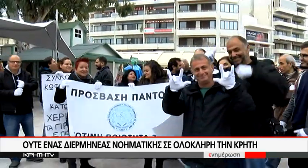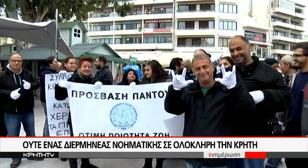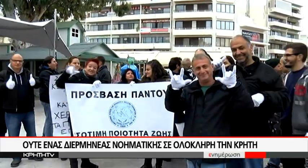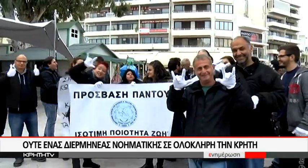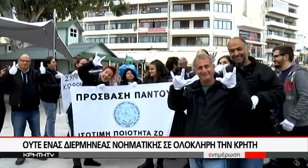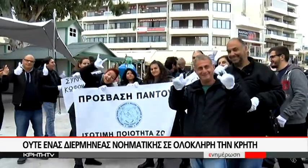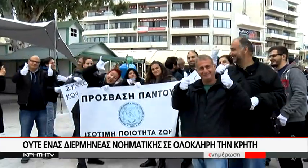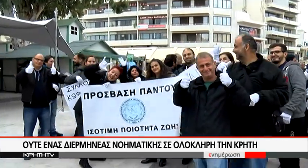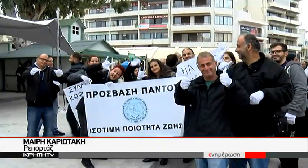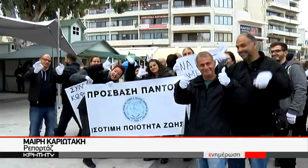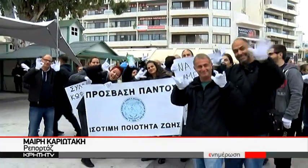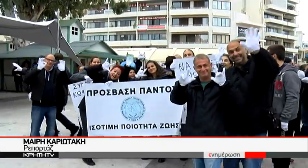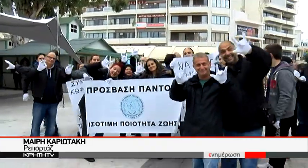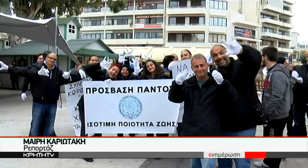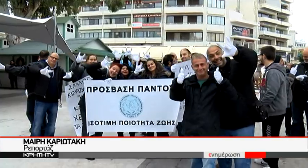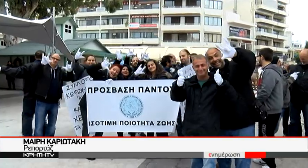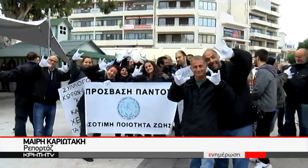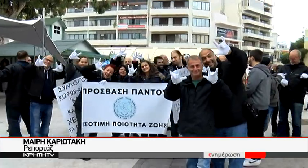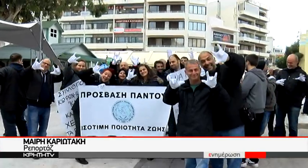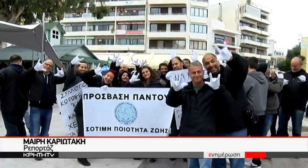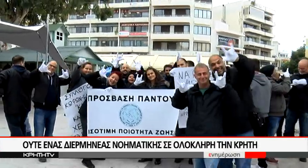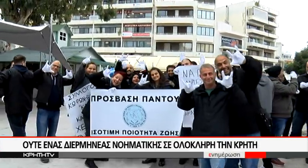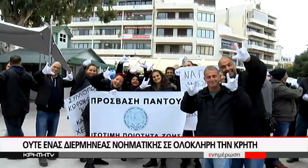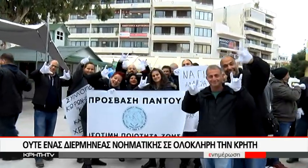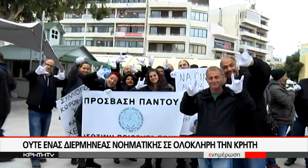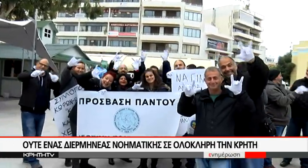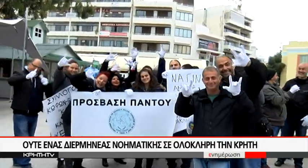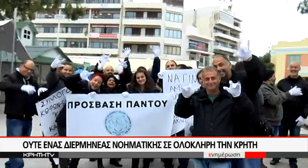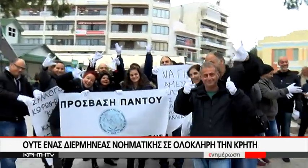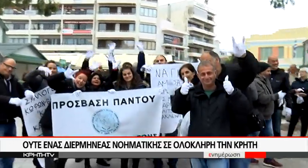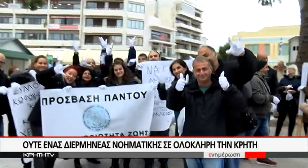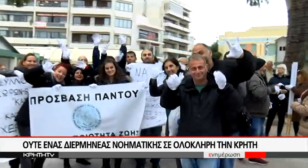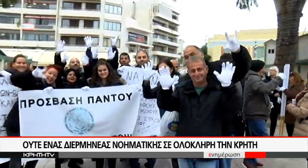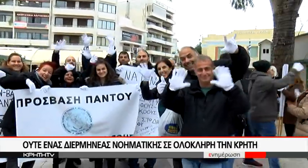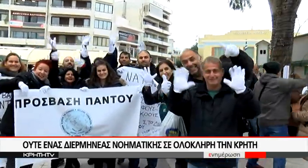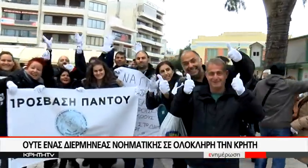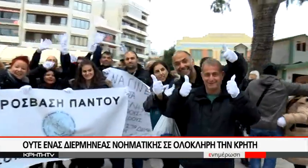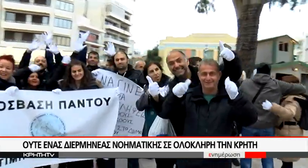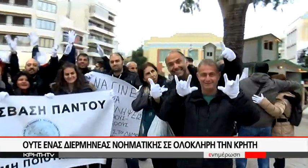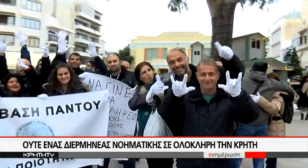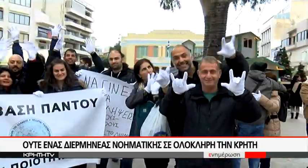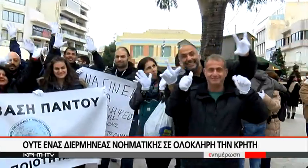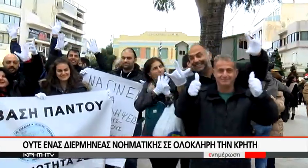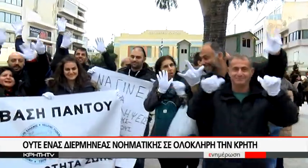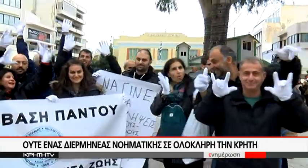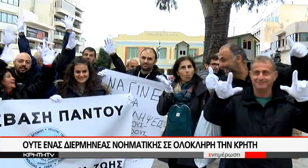να παραμένουν στη σιωπή. Ο λόγος για τους κοφούς και βαρύκοους της Κρήτης, που ουσιαστικά ζουν αποκλεισμένοι από κάθε δημόσια και